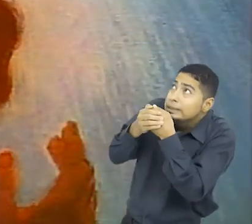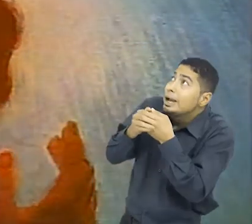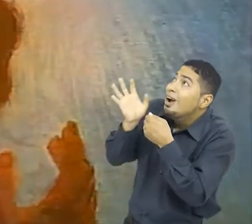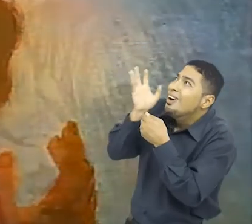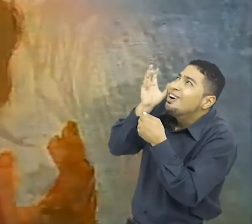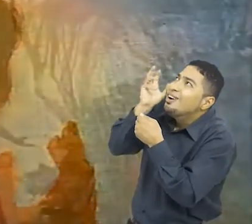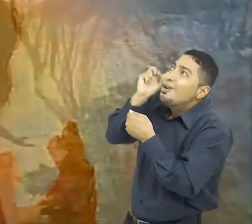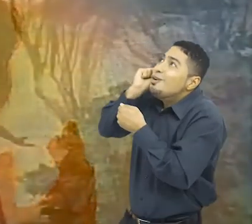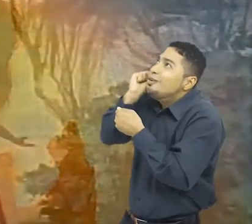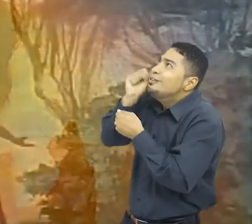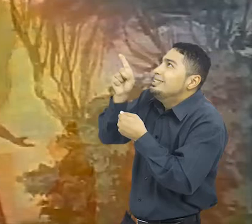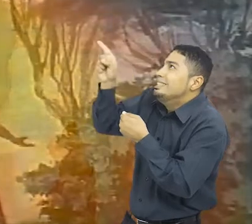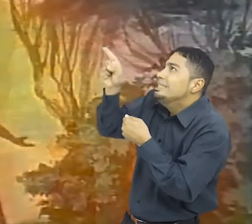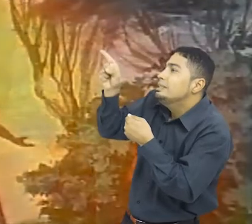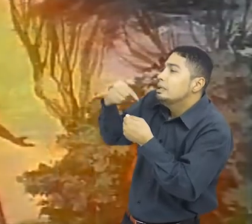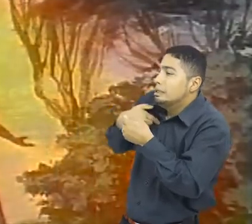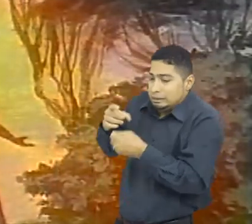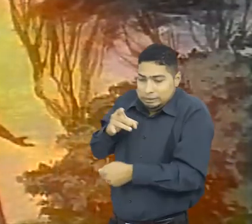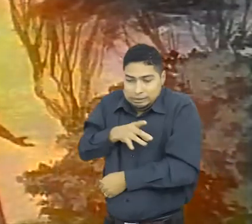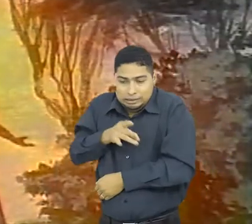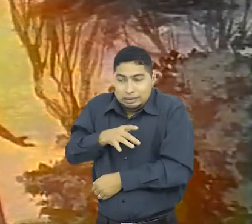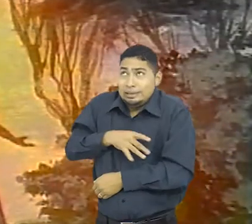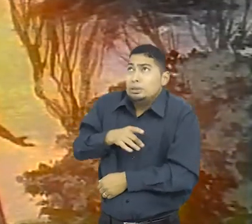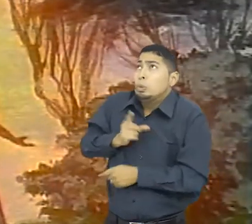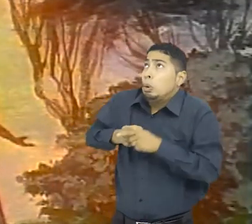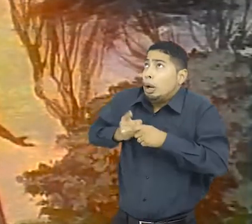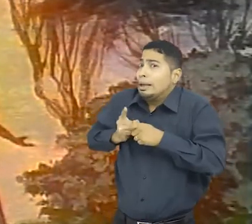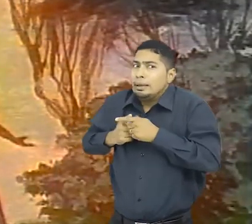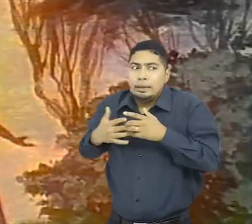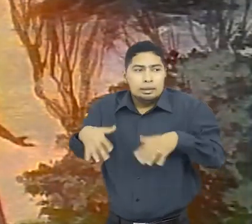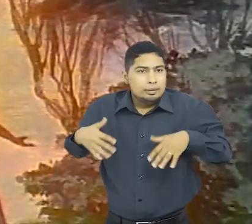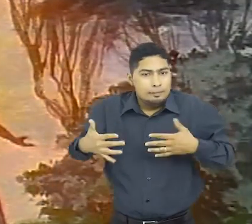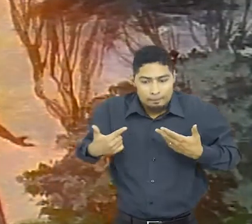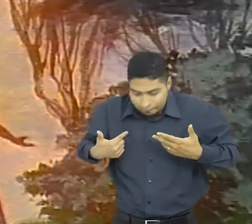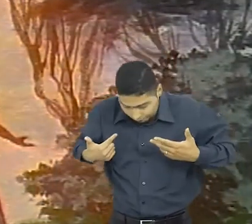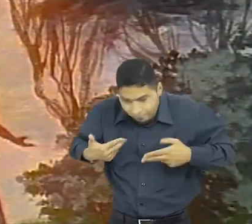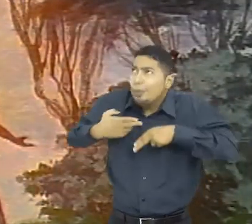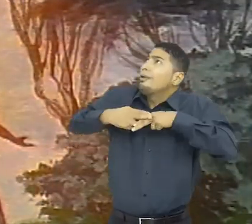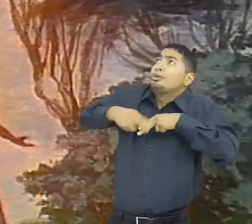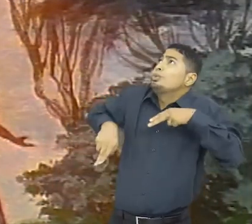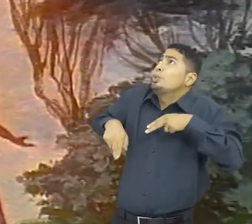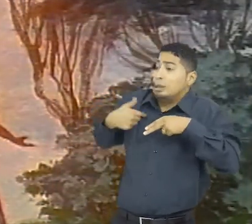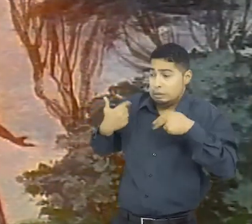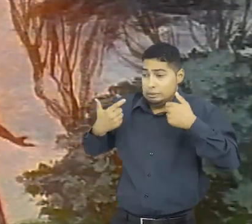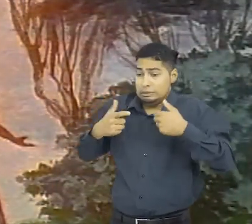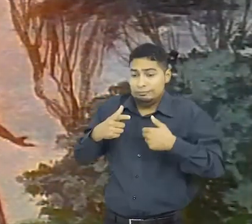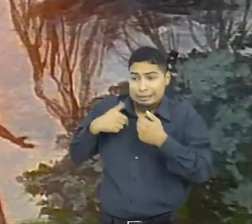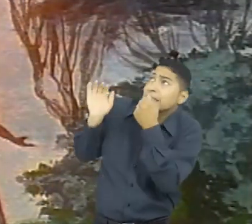a sua voz no jardim, eu fiquei com medo porque eu estava nu, então eu me escondi.